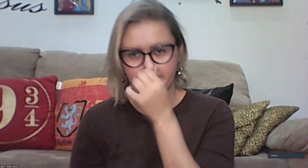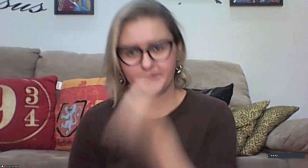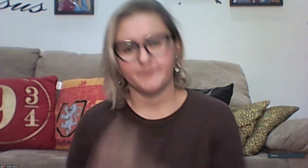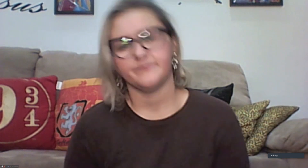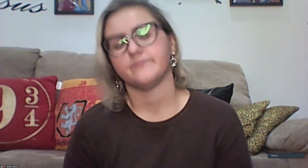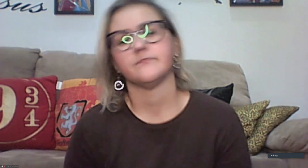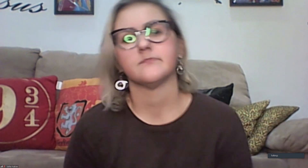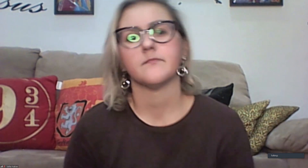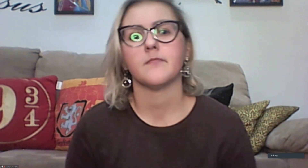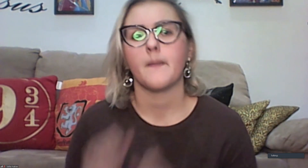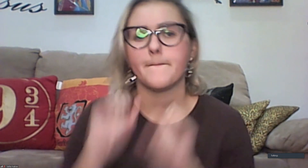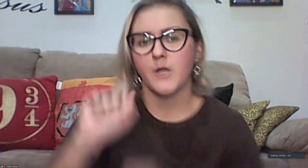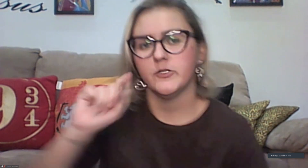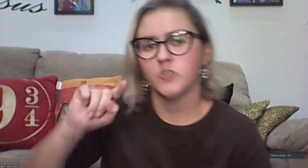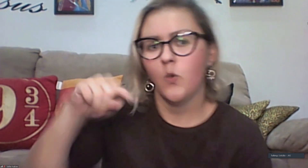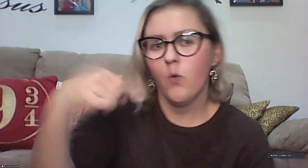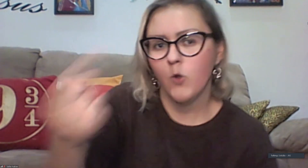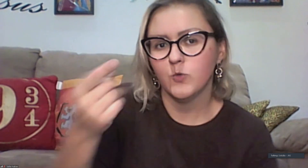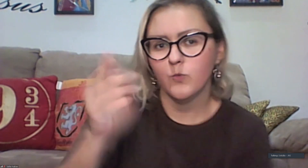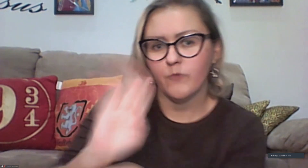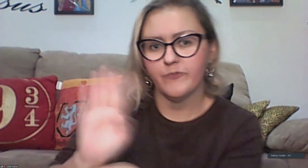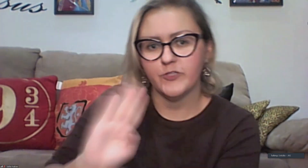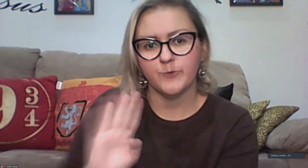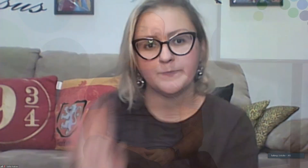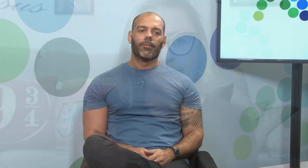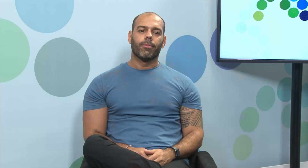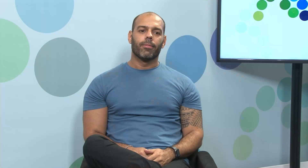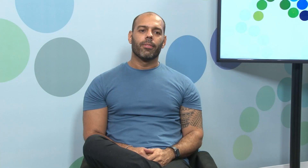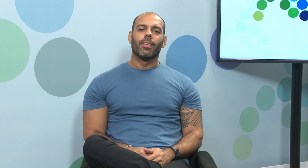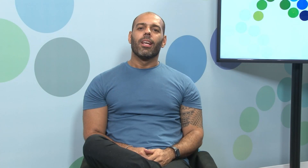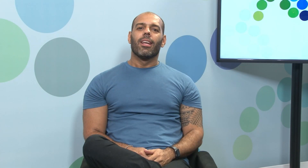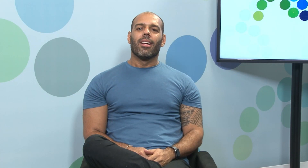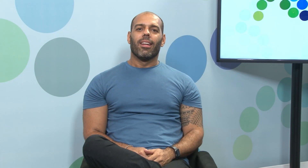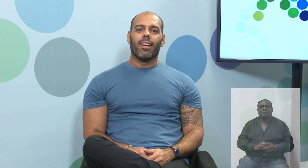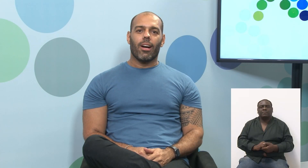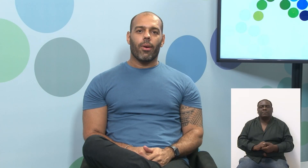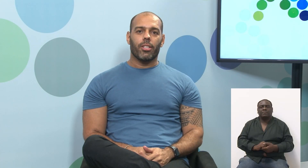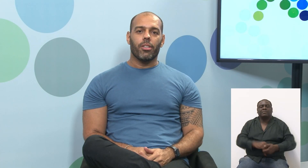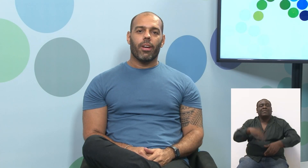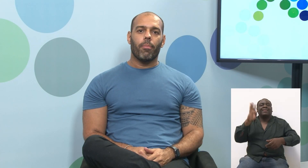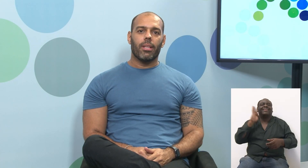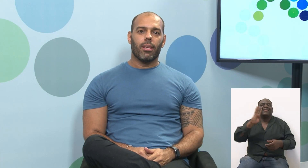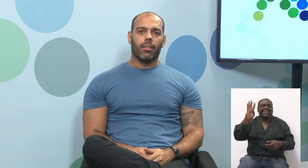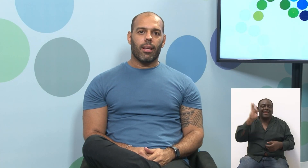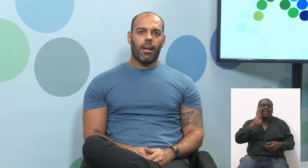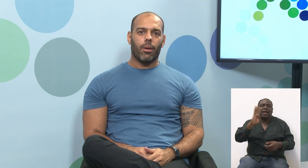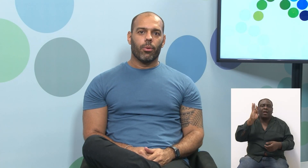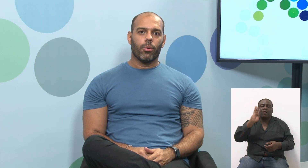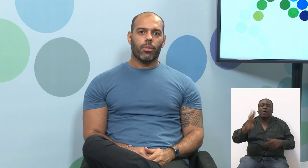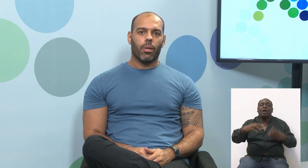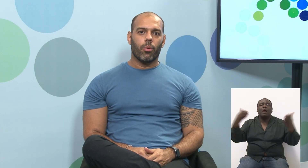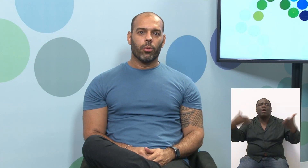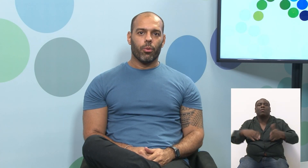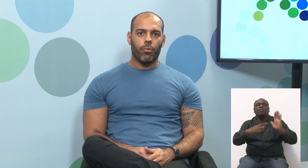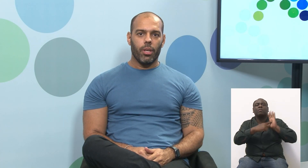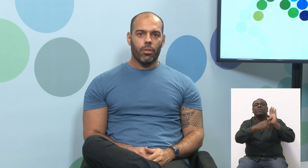pássaros, o concreto. Legal. Agora tem outro vídeo? Legal. A gente vai apresentar o seu outro